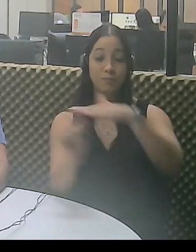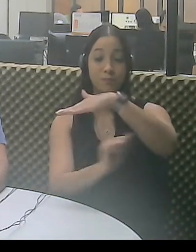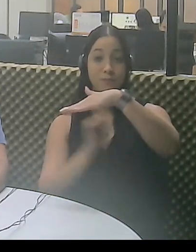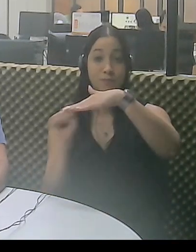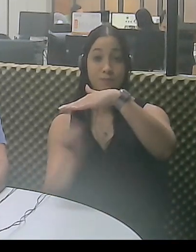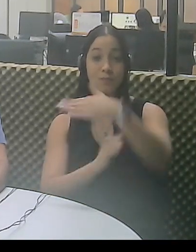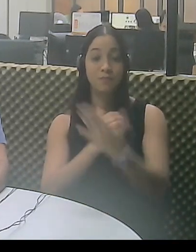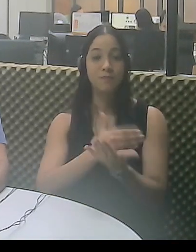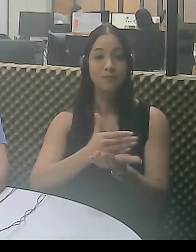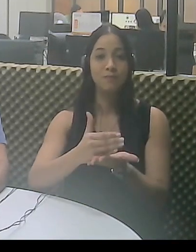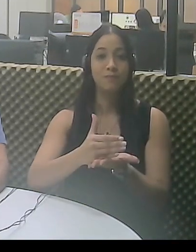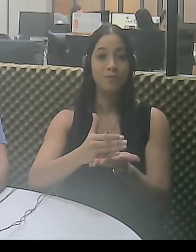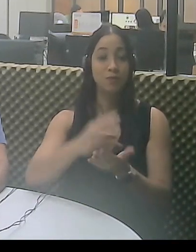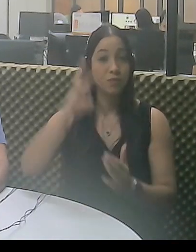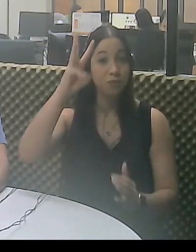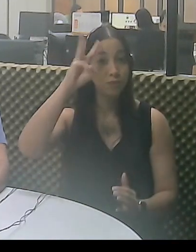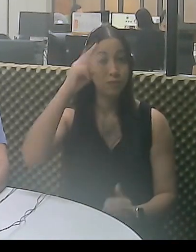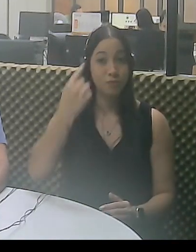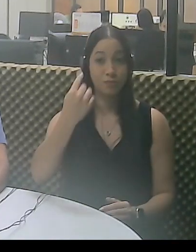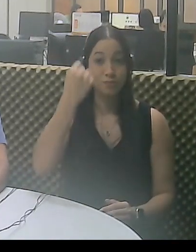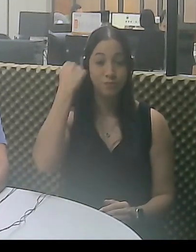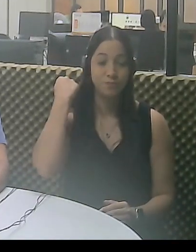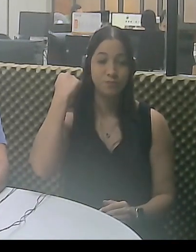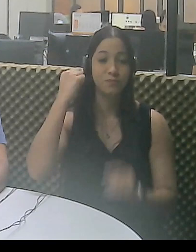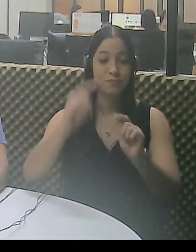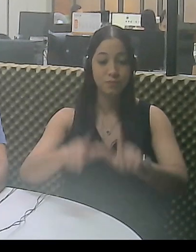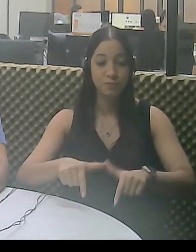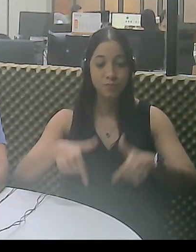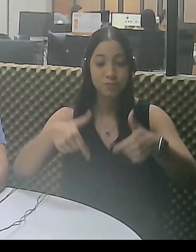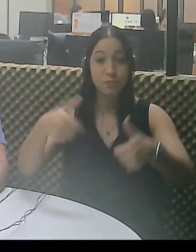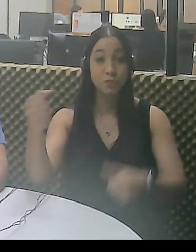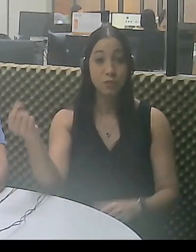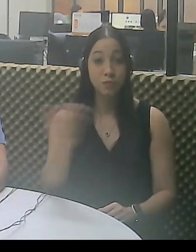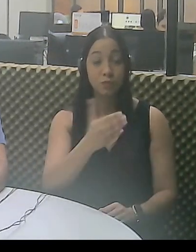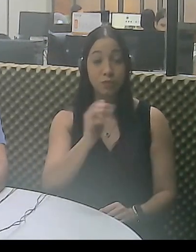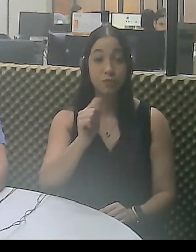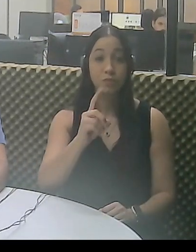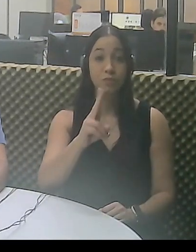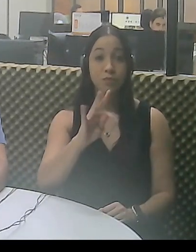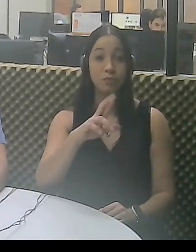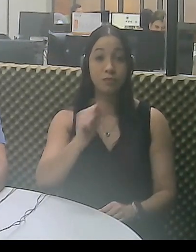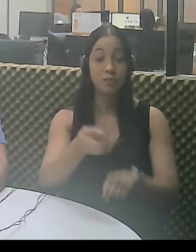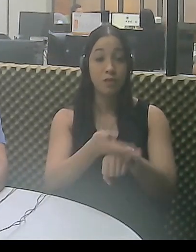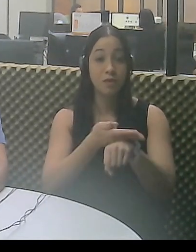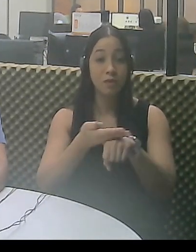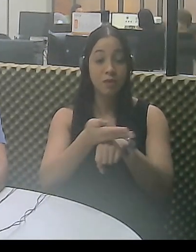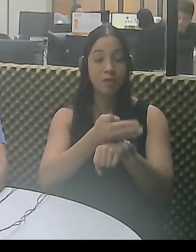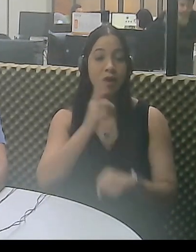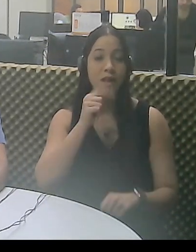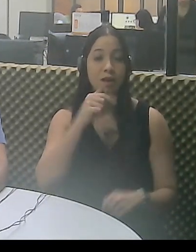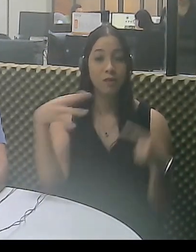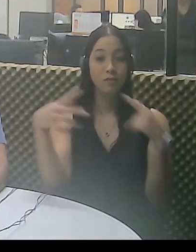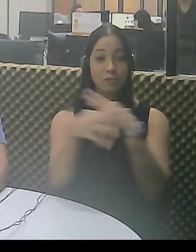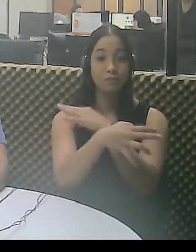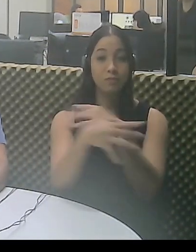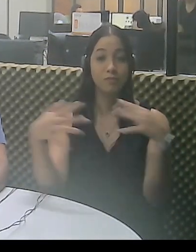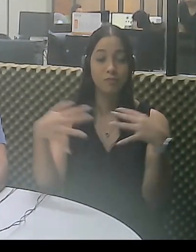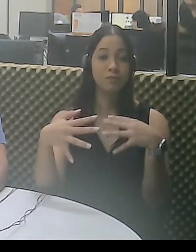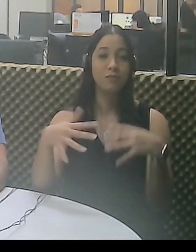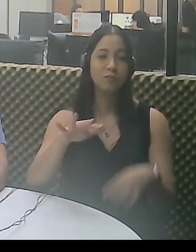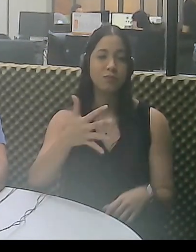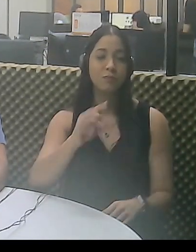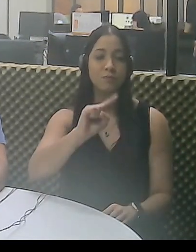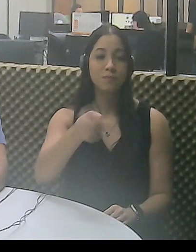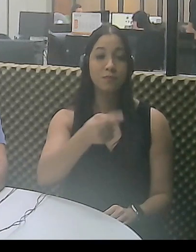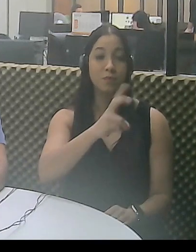Demai, iniciou nesta última terça-feira a execução de uma nova adutora de água tratada na Avenida Rondon Pacheco. Com cerca de